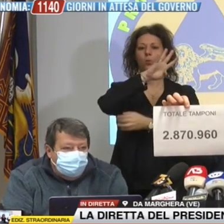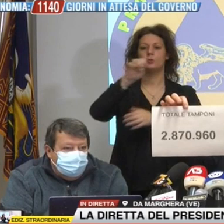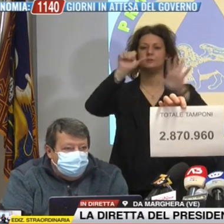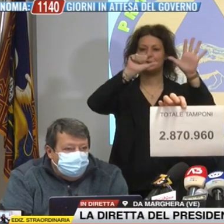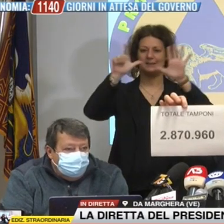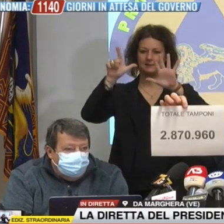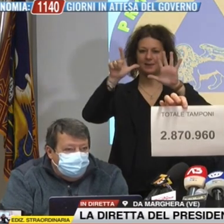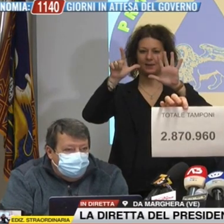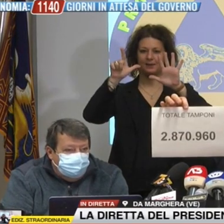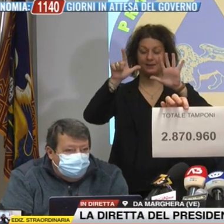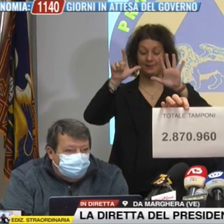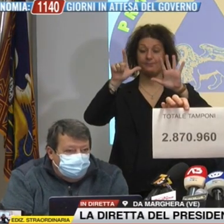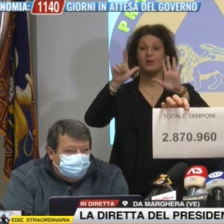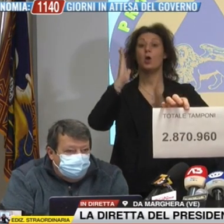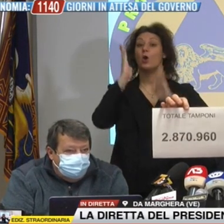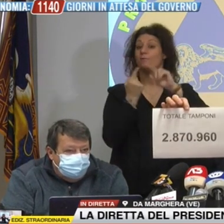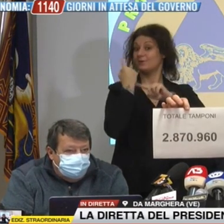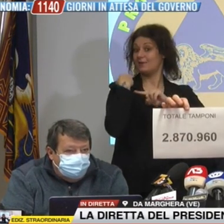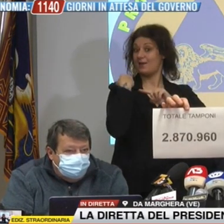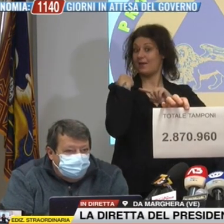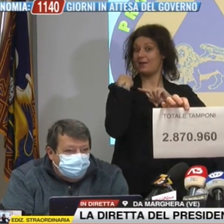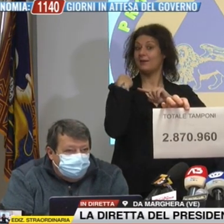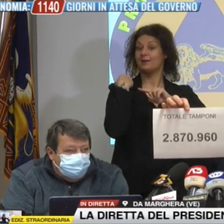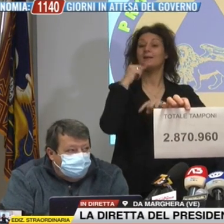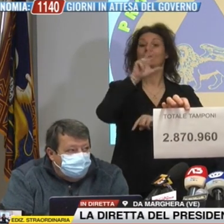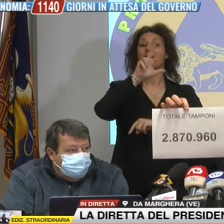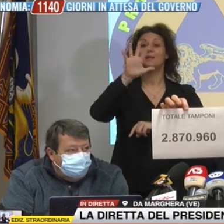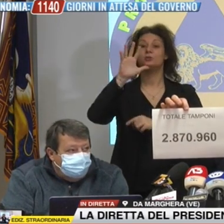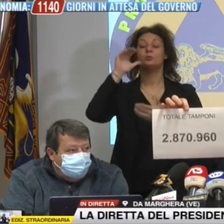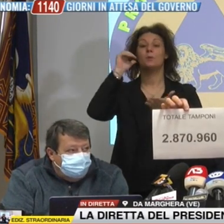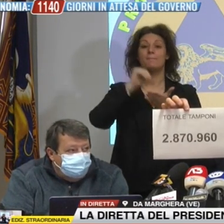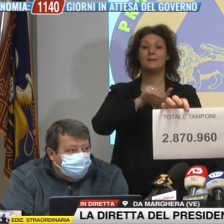1.128.467. Nelle ultime 24 ore ne abbiamo fatti